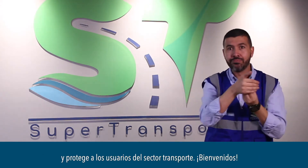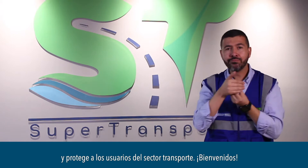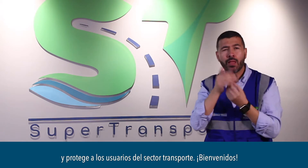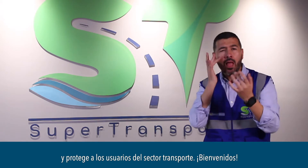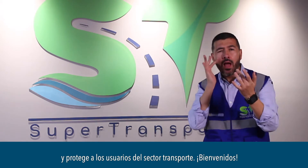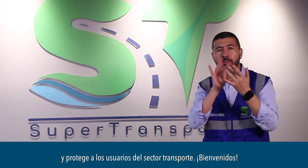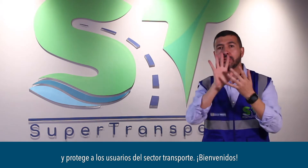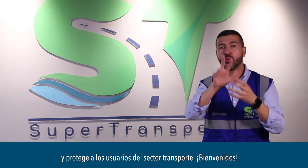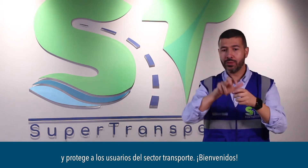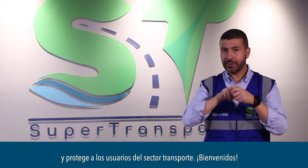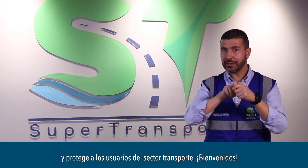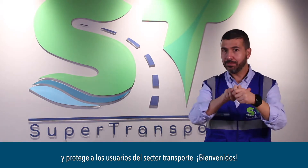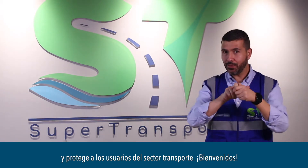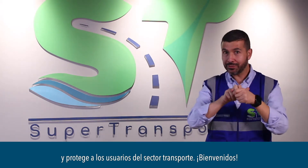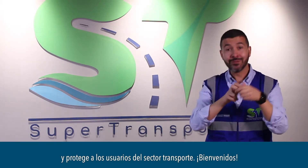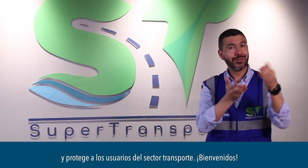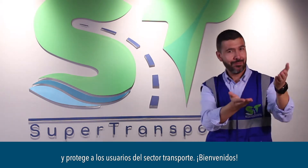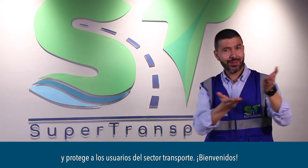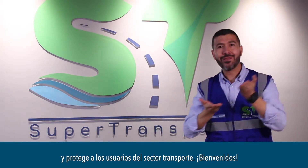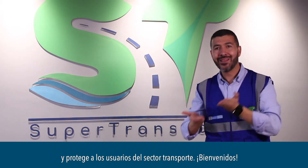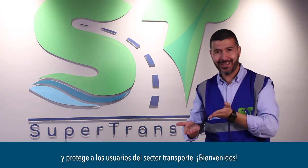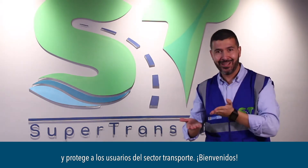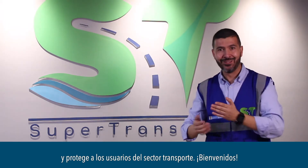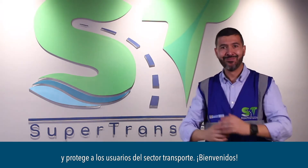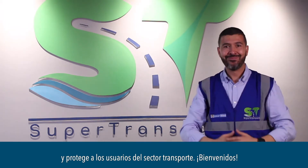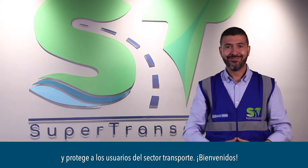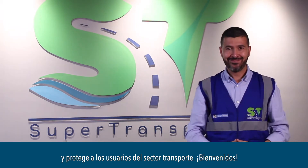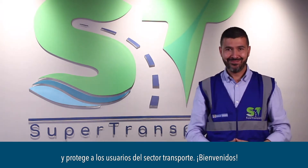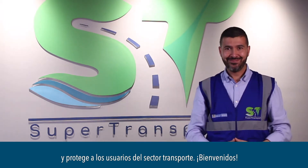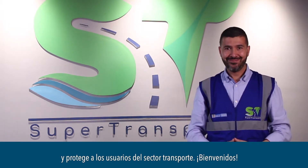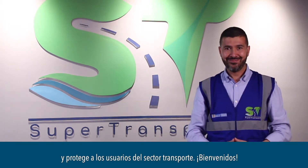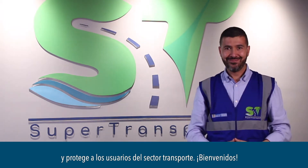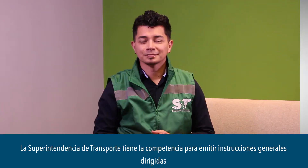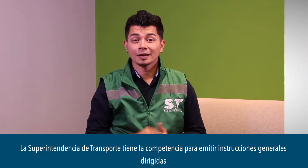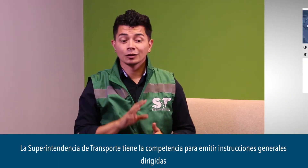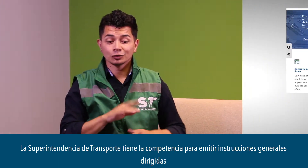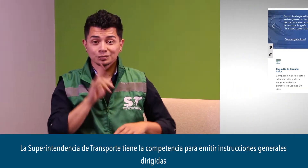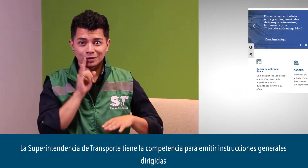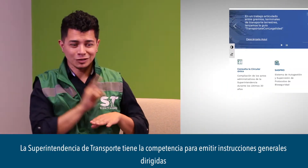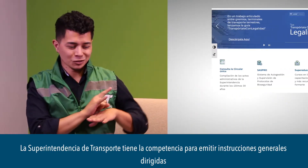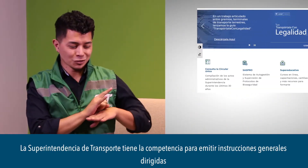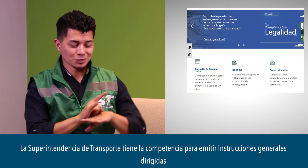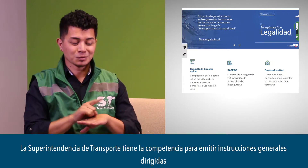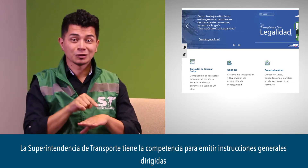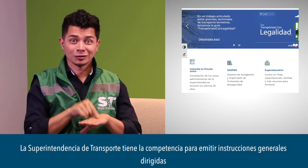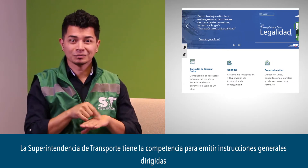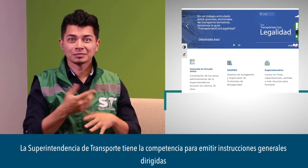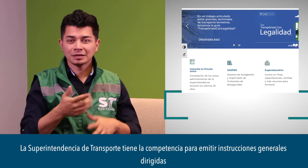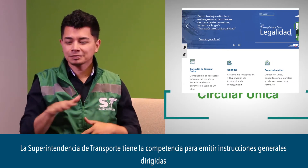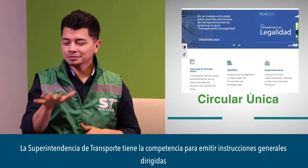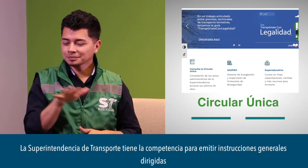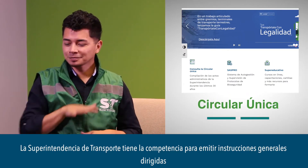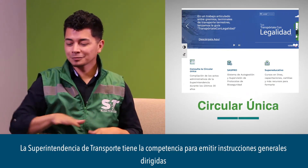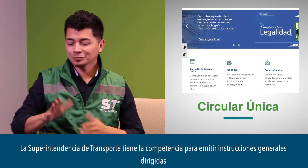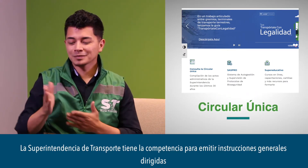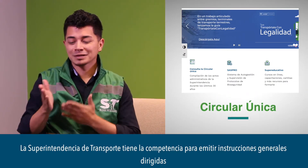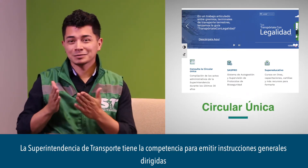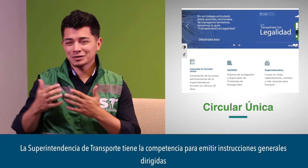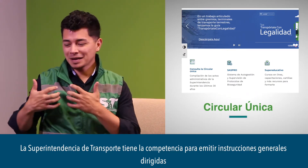sector transporte. Bienvenidos. La Superintendencia de Transporte tiene la competencia para